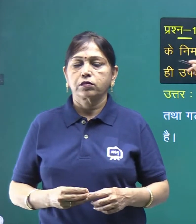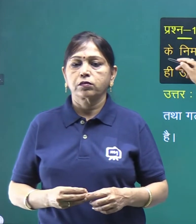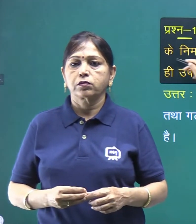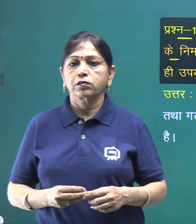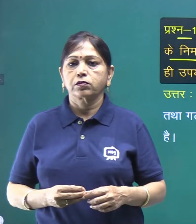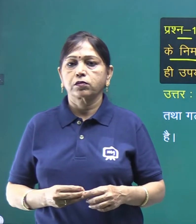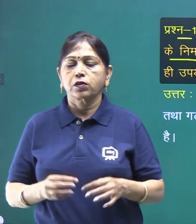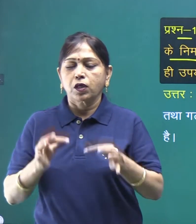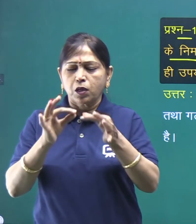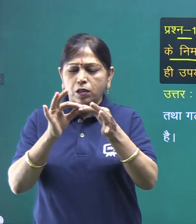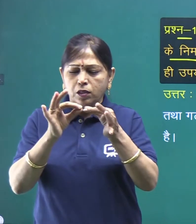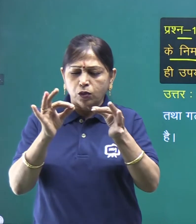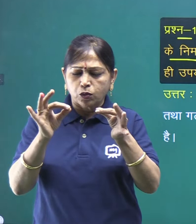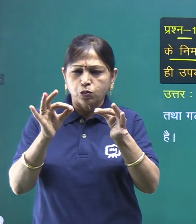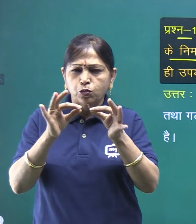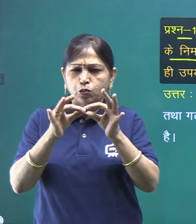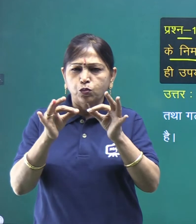तंतुओं के निर्माण में